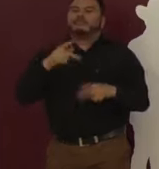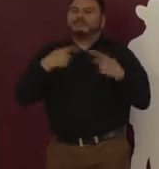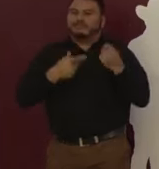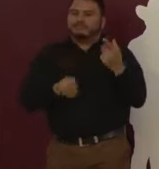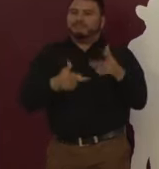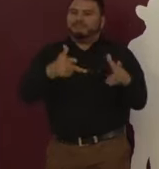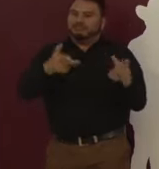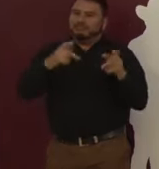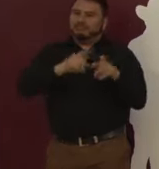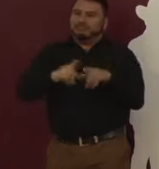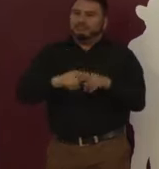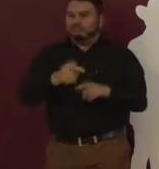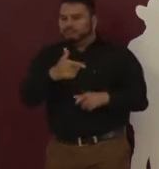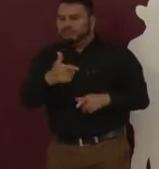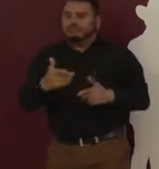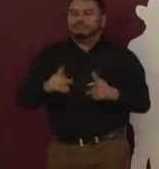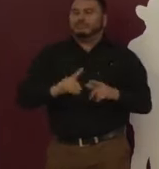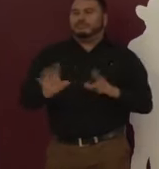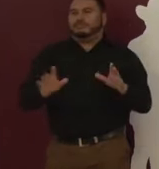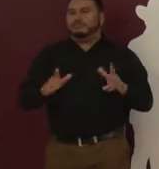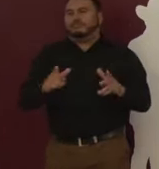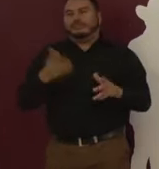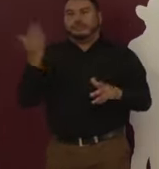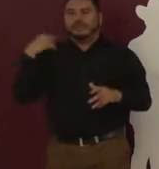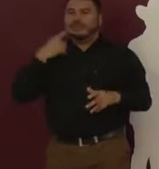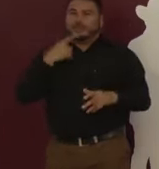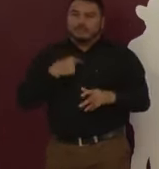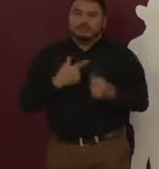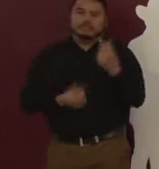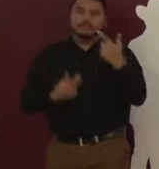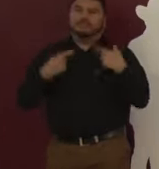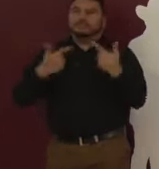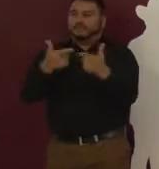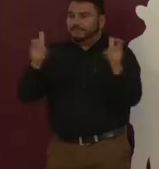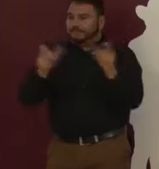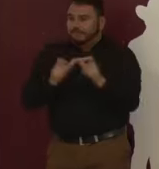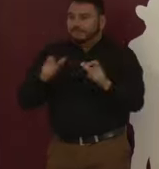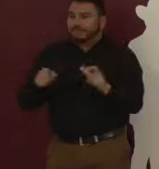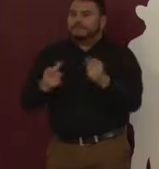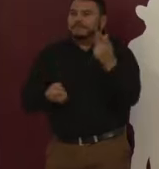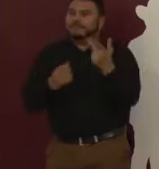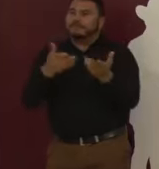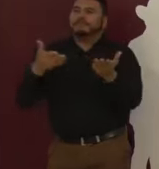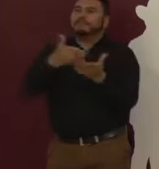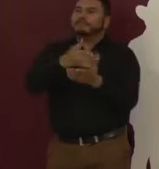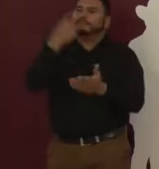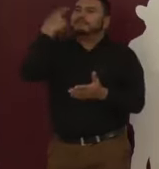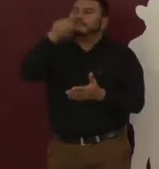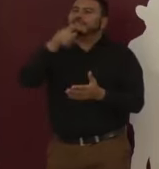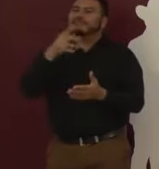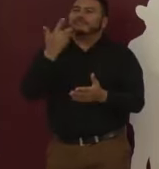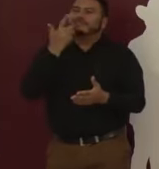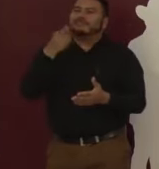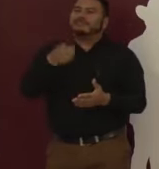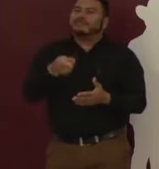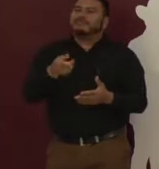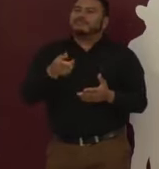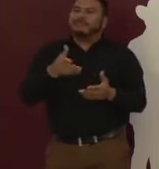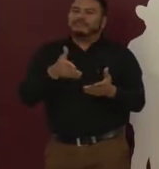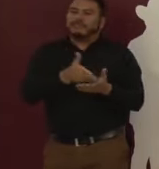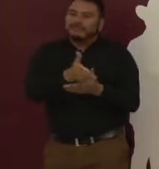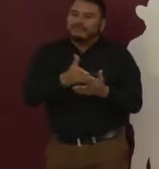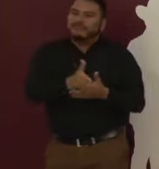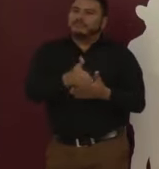en esa zona, ya que nos han señalado que hay grupos que se han unido para efecto de estar